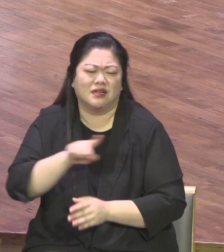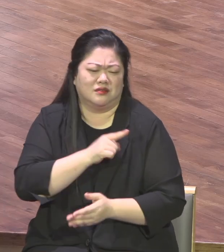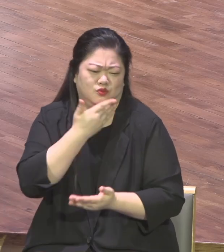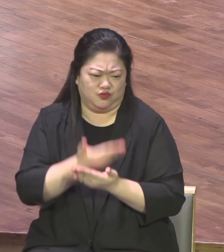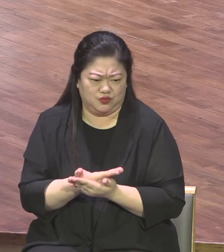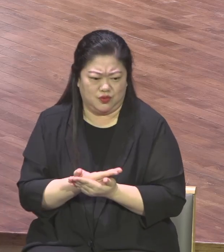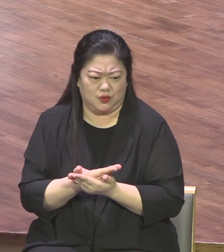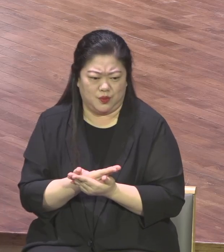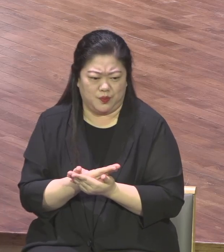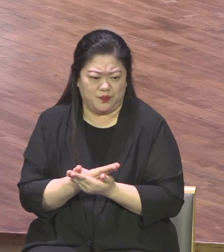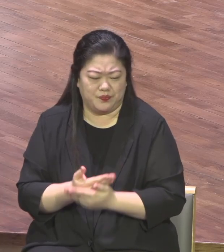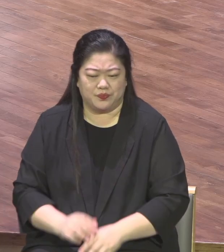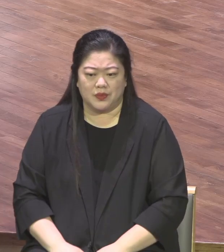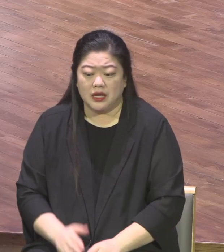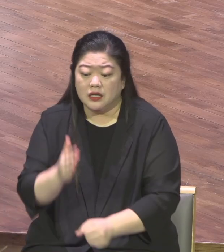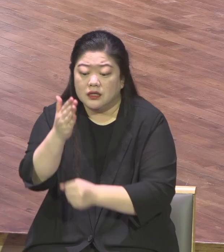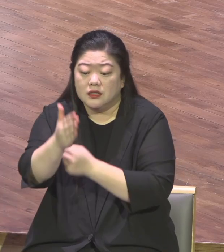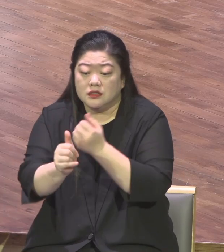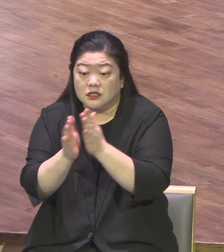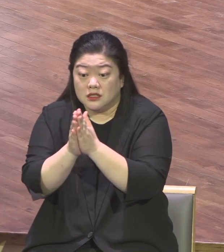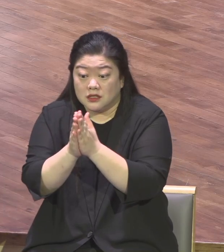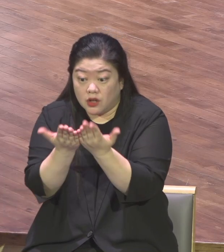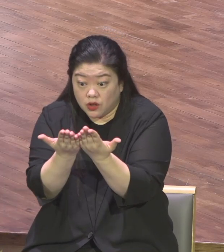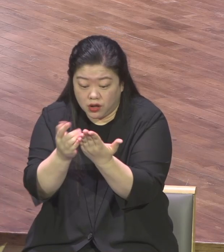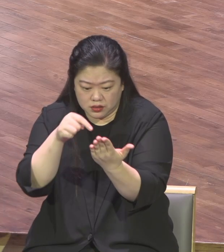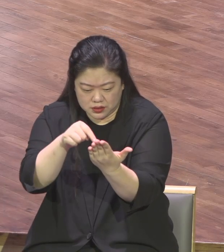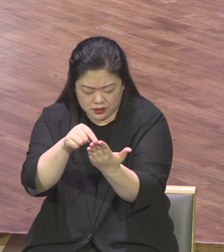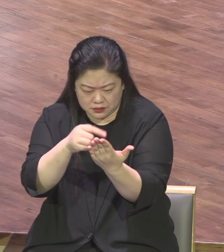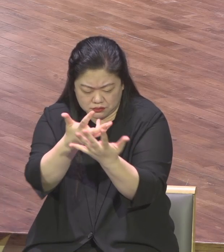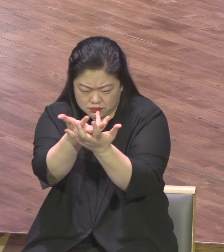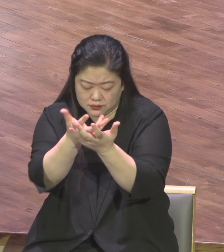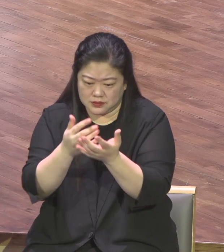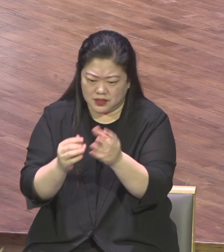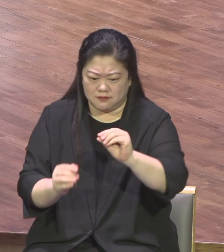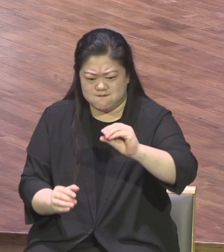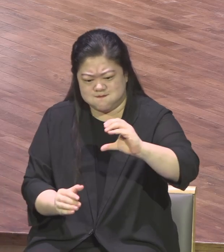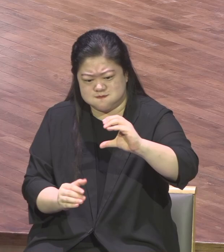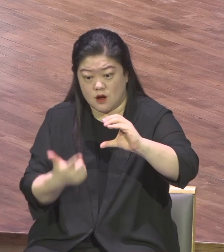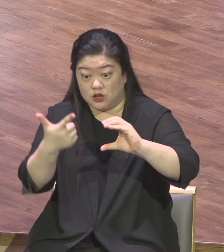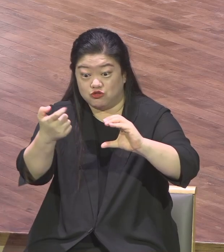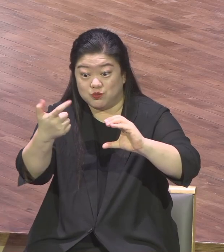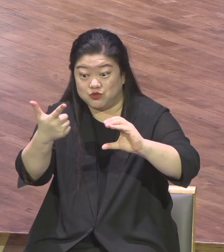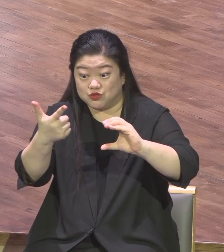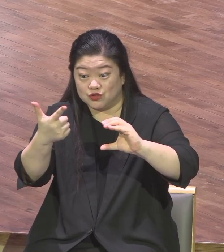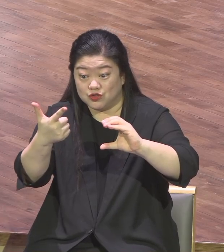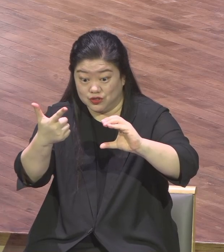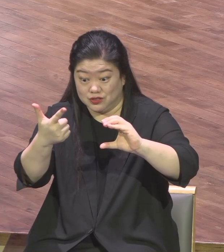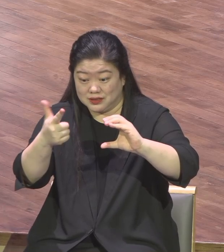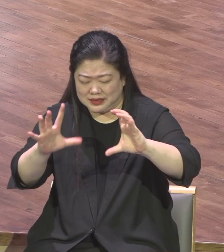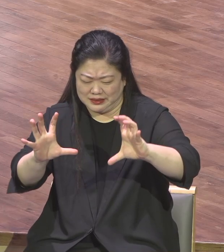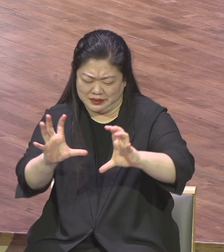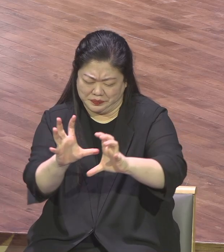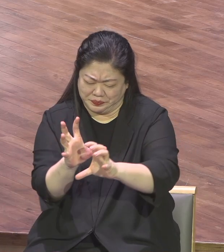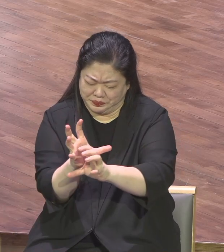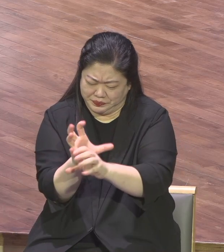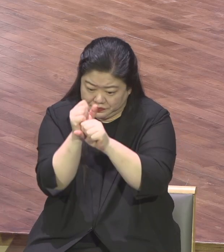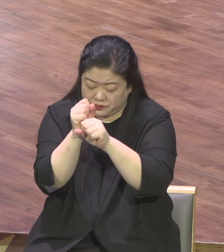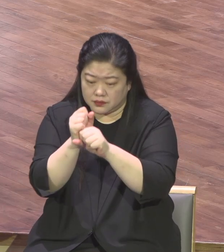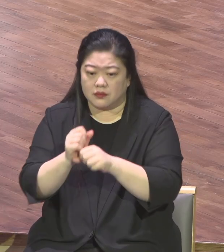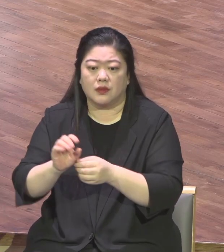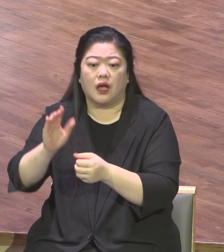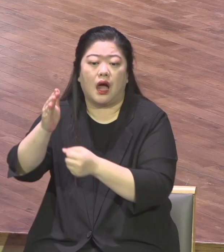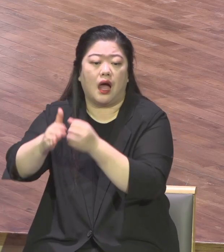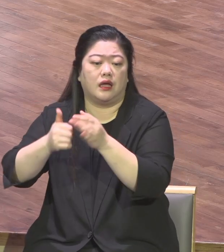바울 신학이고 성경 핵심입니다. 그리스도 안에서의 이 사상은요, 성자 예수님이 구속